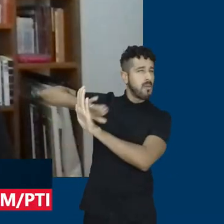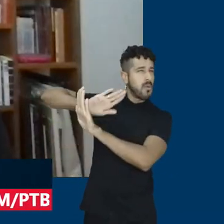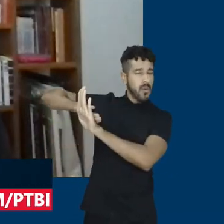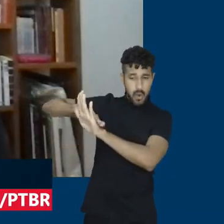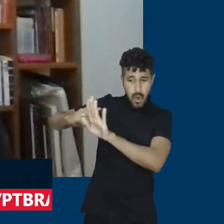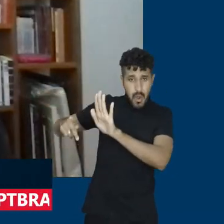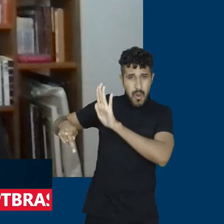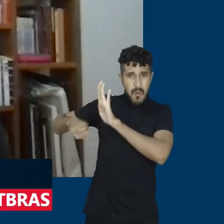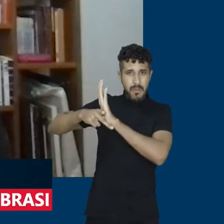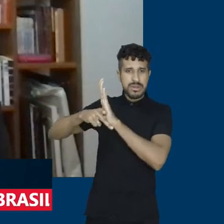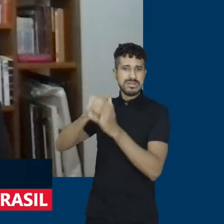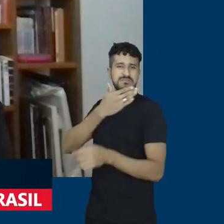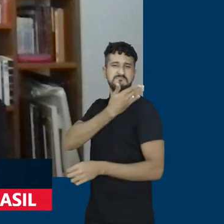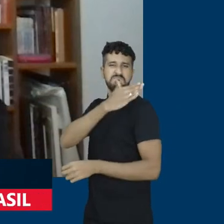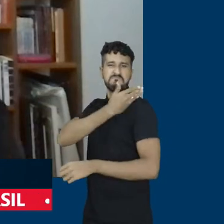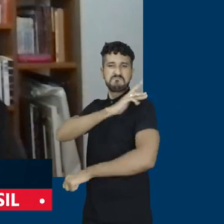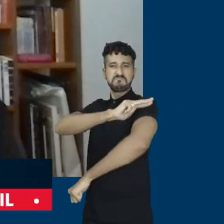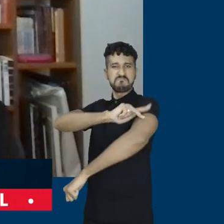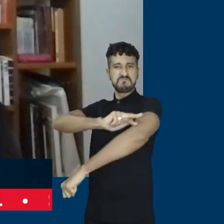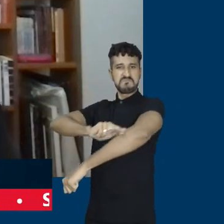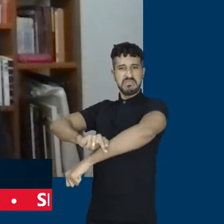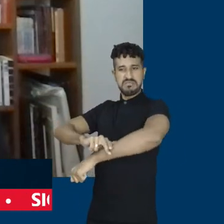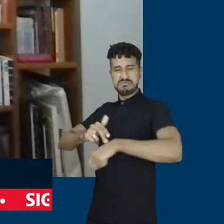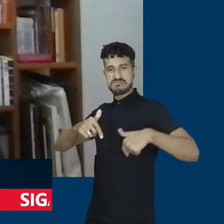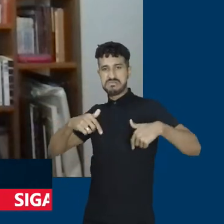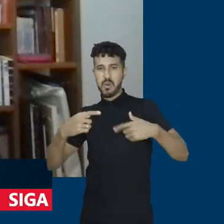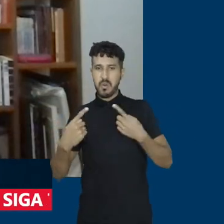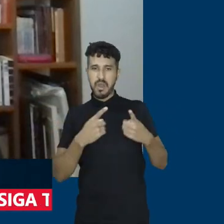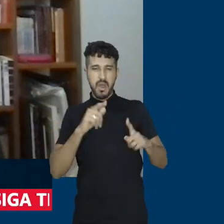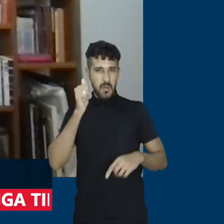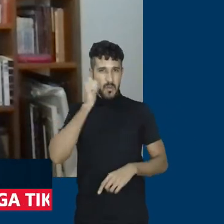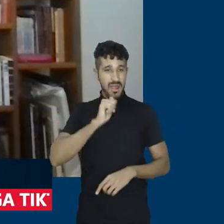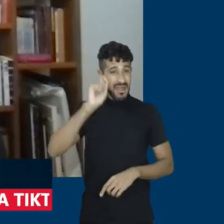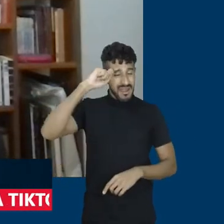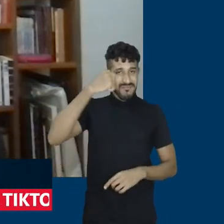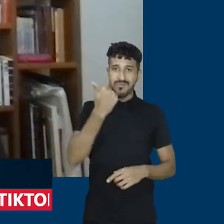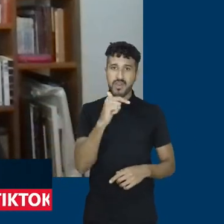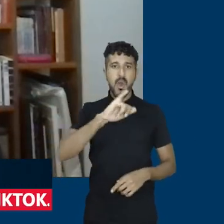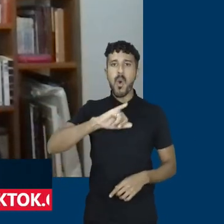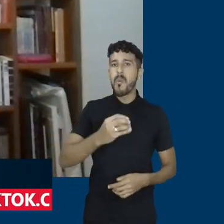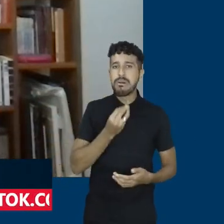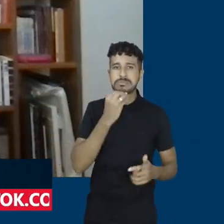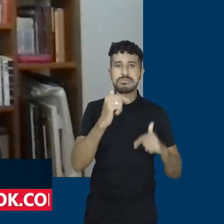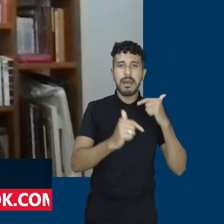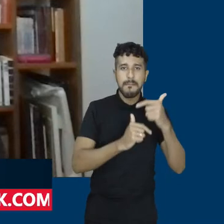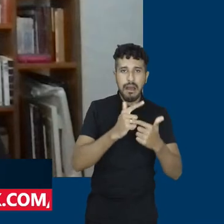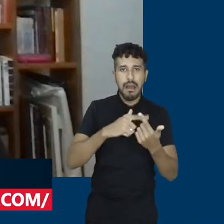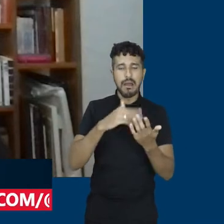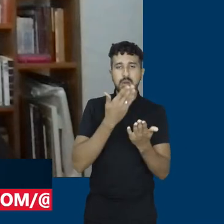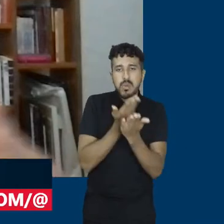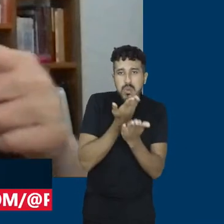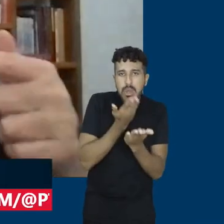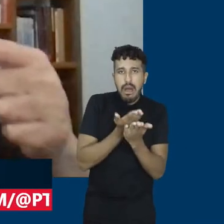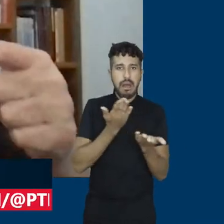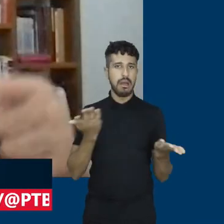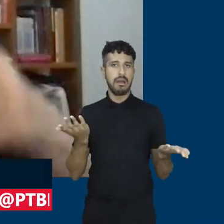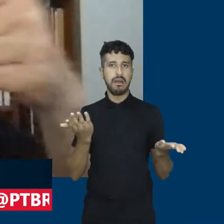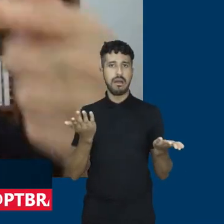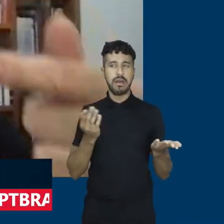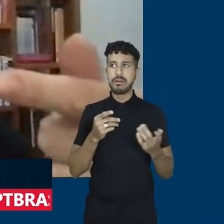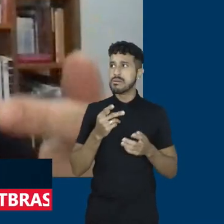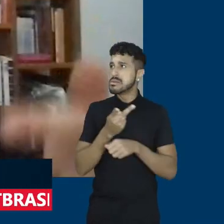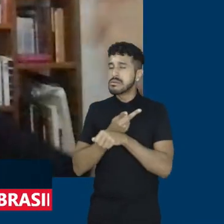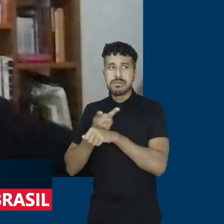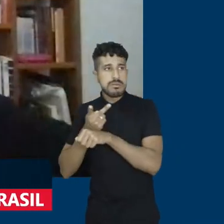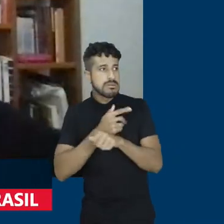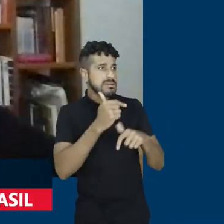próprio racismo estrutural. Essas mulheres não tiveram as mesmas oportunidades de estudar, de se qualificar. Quando procuram um emprego,